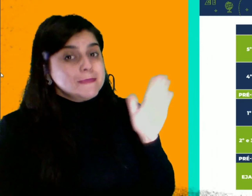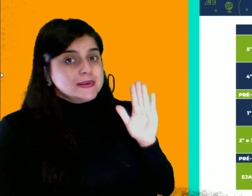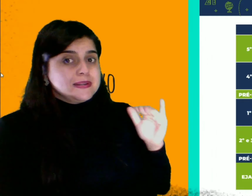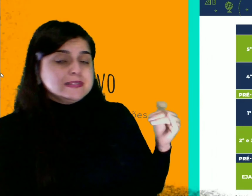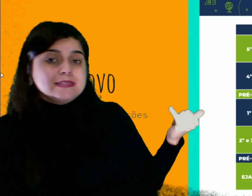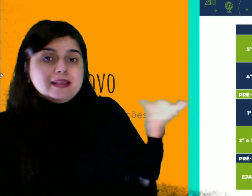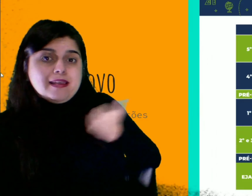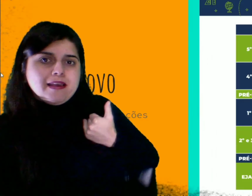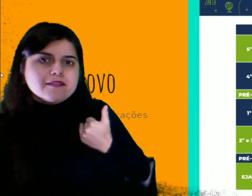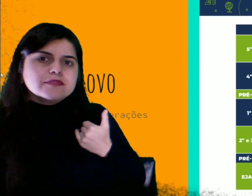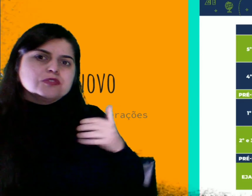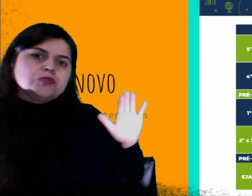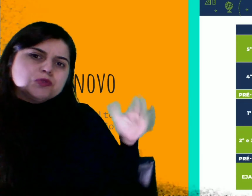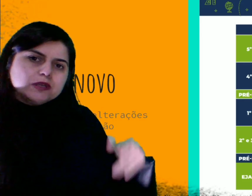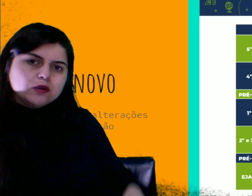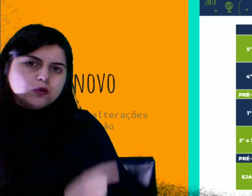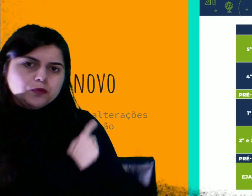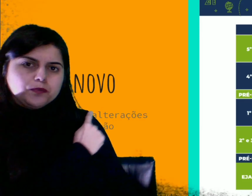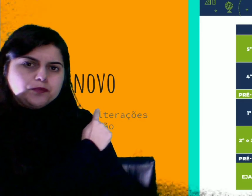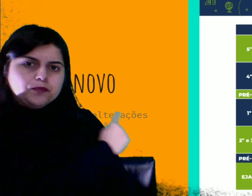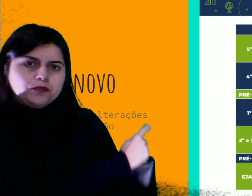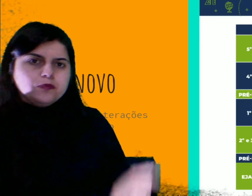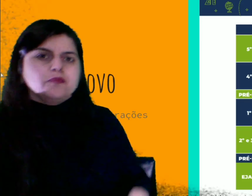nova grade horária, ou a que funcionou,